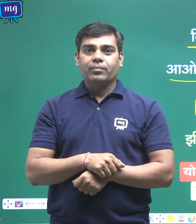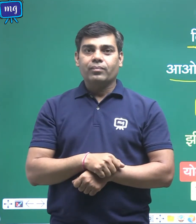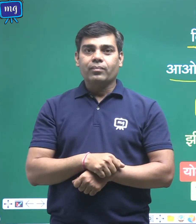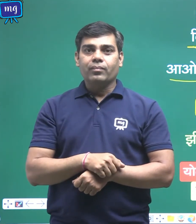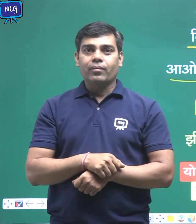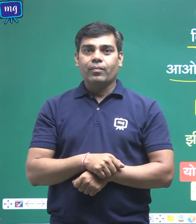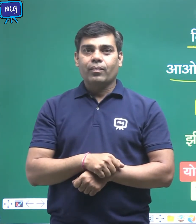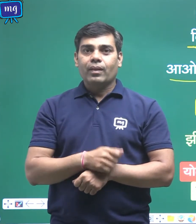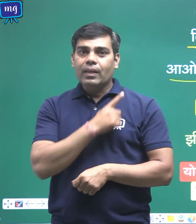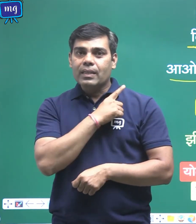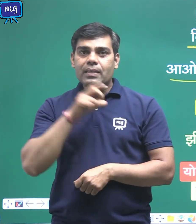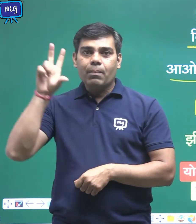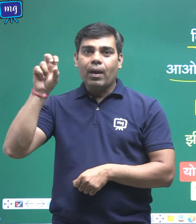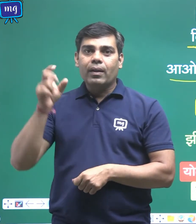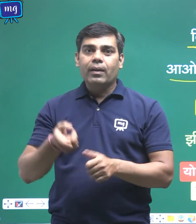इस पाठ का